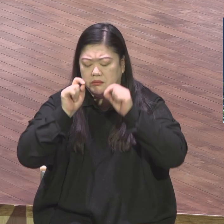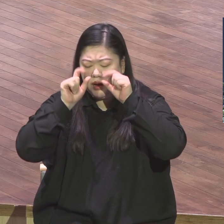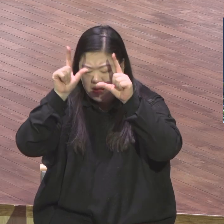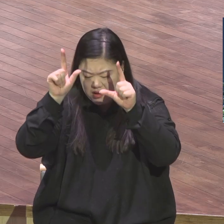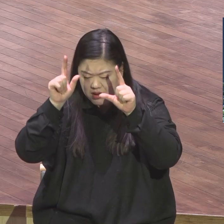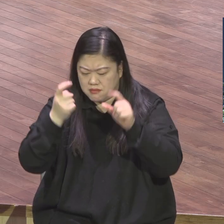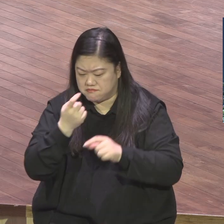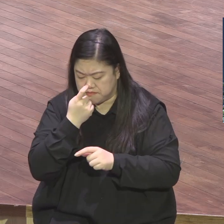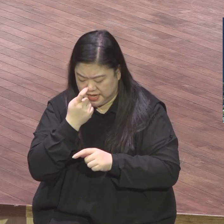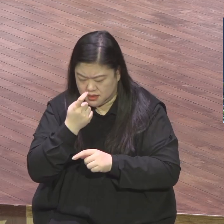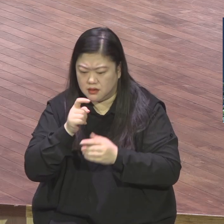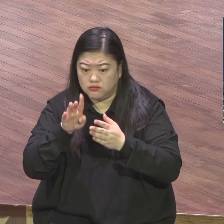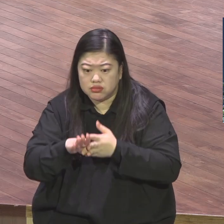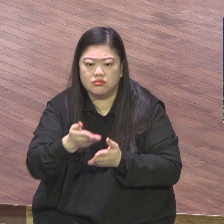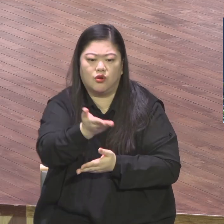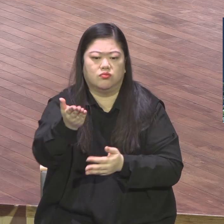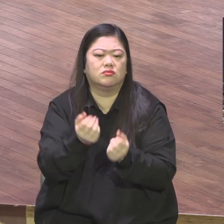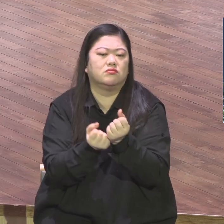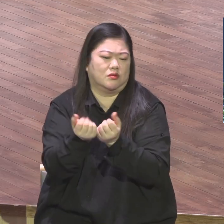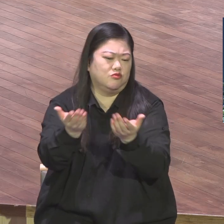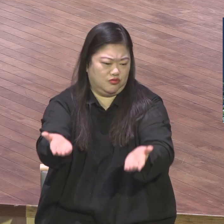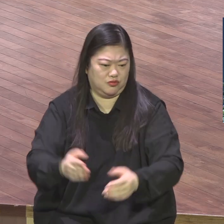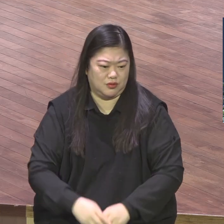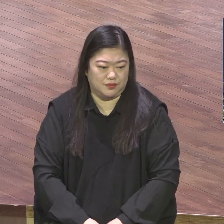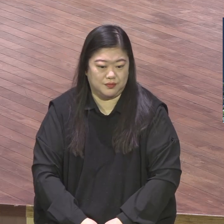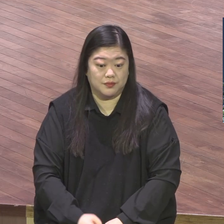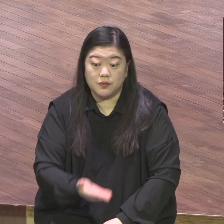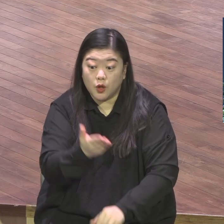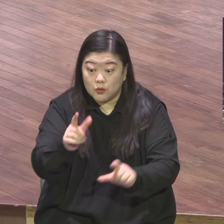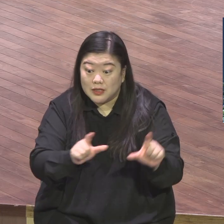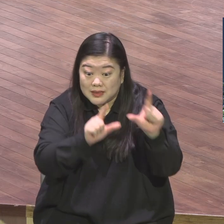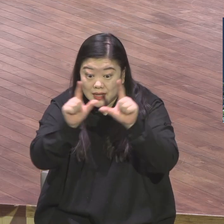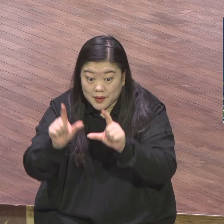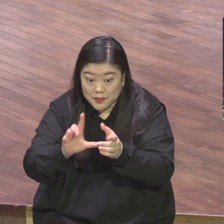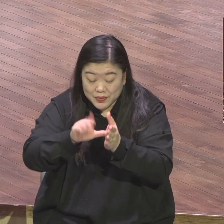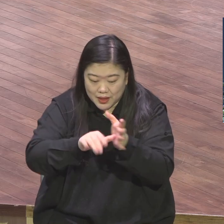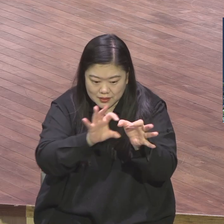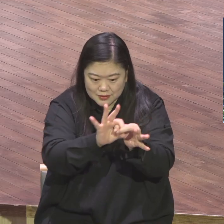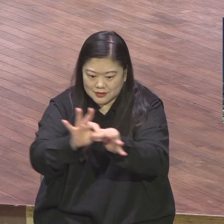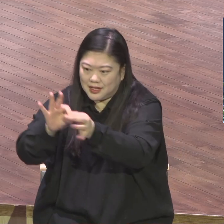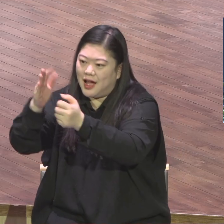하나님의 영광과 찬송이 되는 삶을 살아라 그걸 지금 바울이 강구하는 거예요